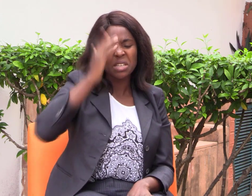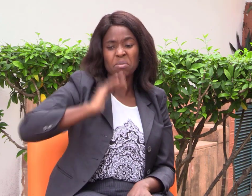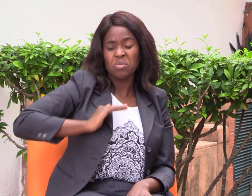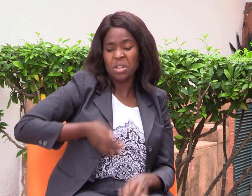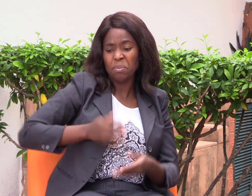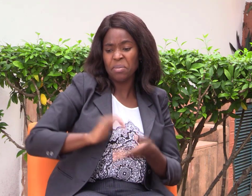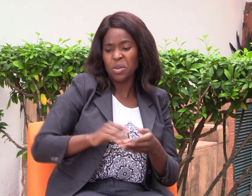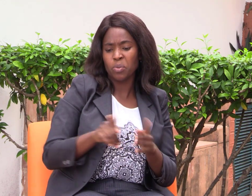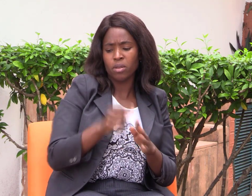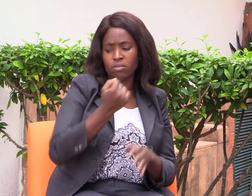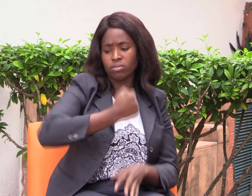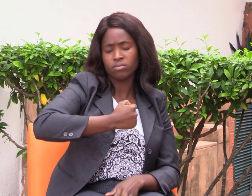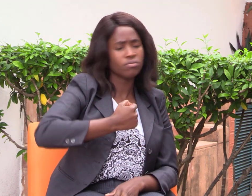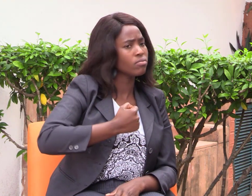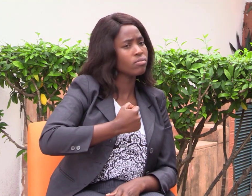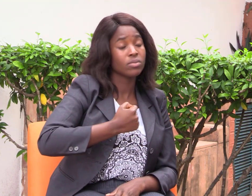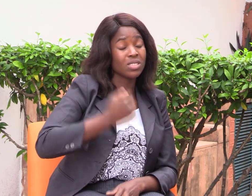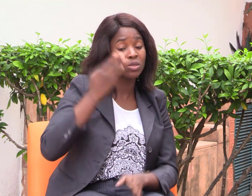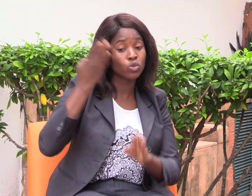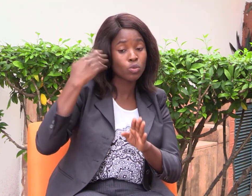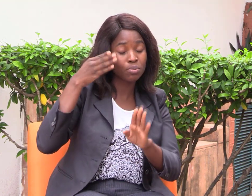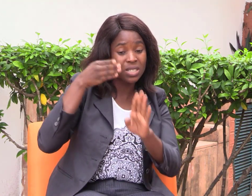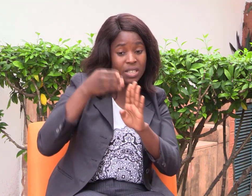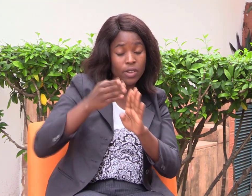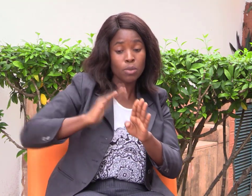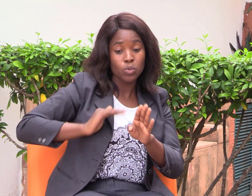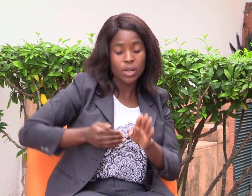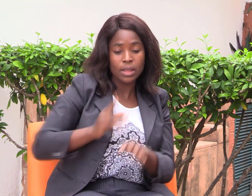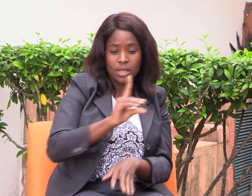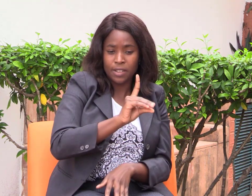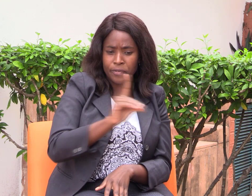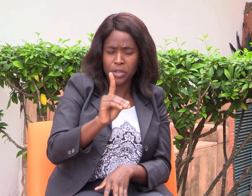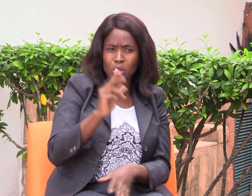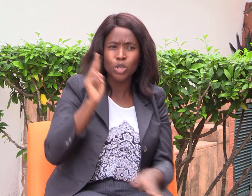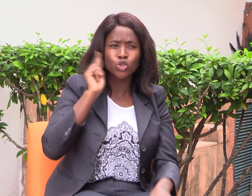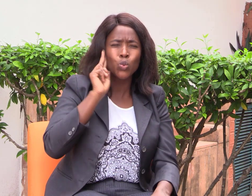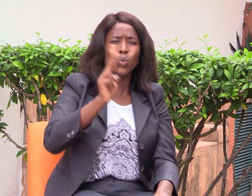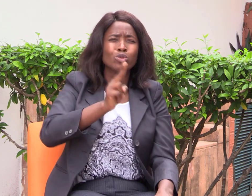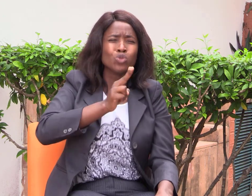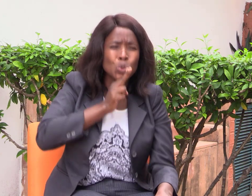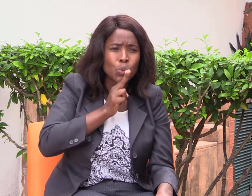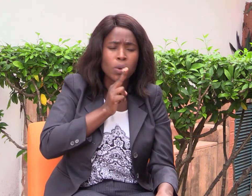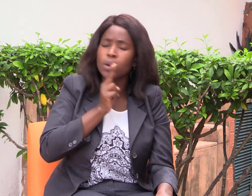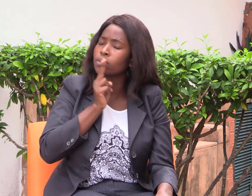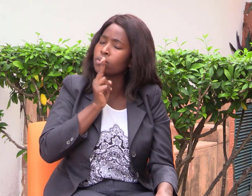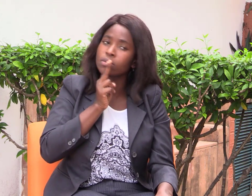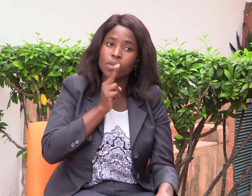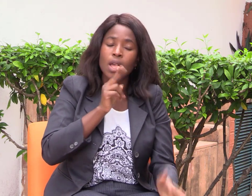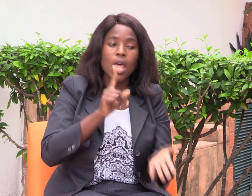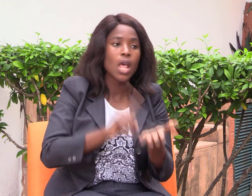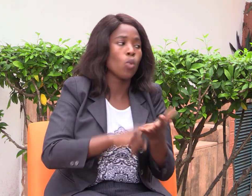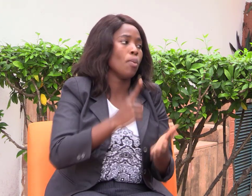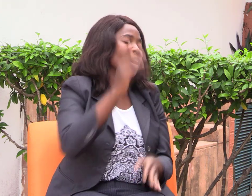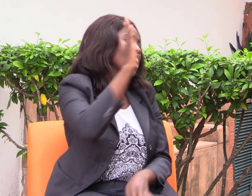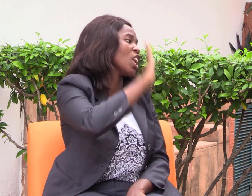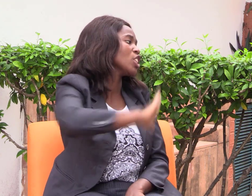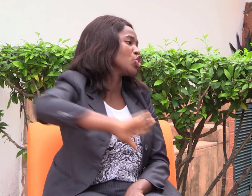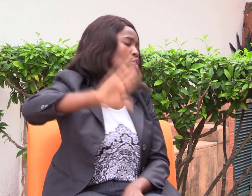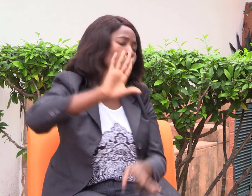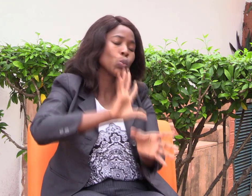conseguir alcançar os seus objetivos e que não sejam pessoas que sejam deixadas para trás e por saber que são pessoas surdas.